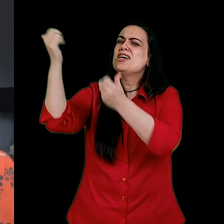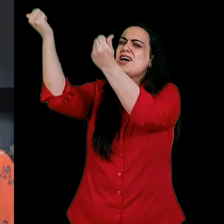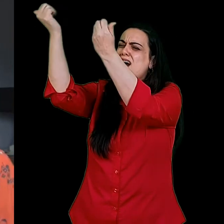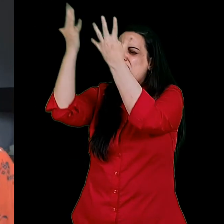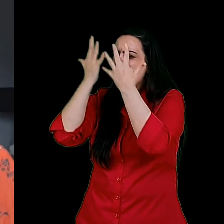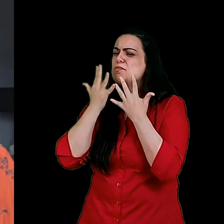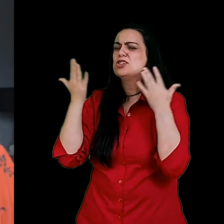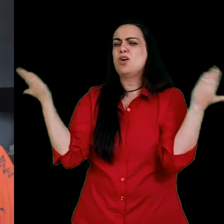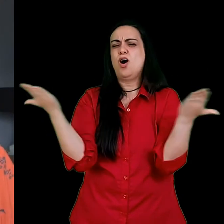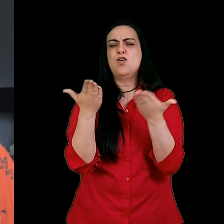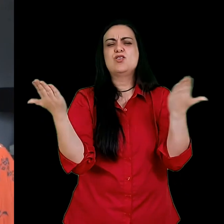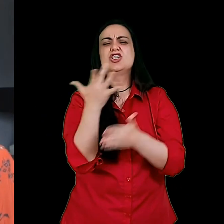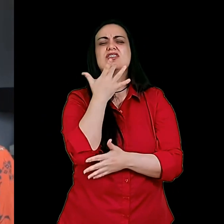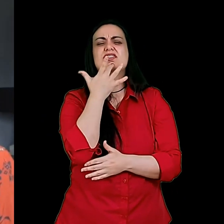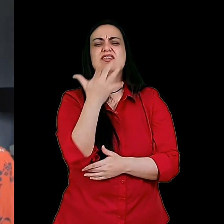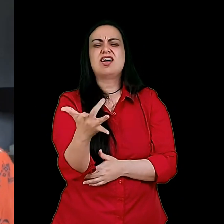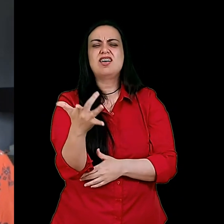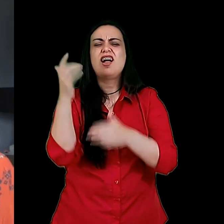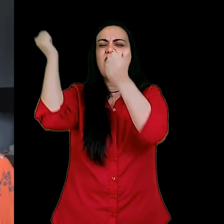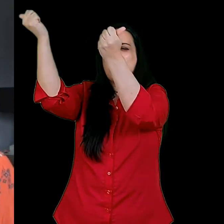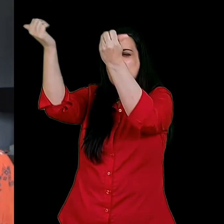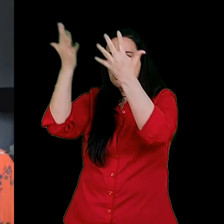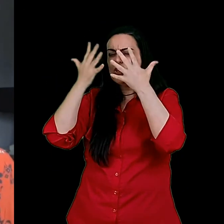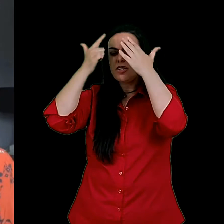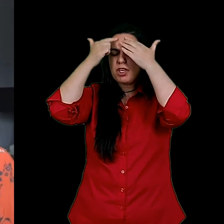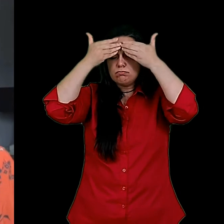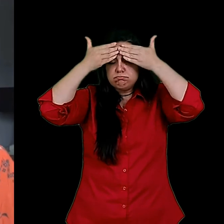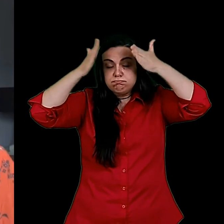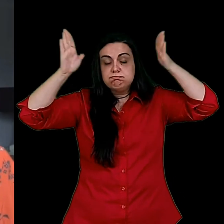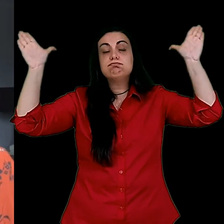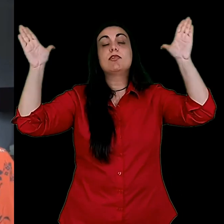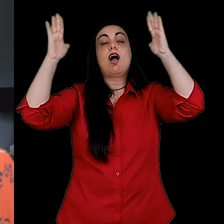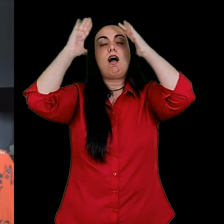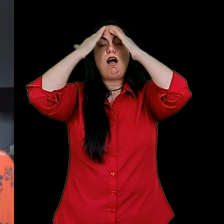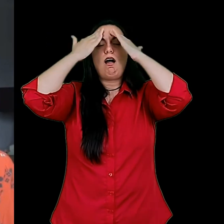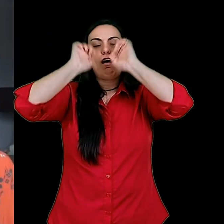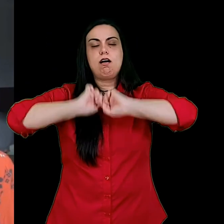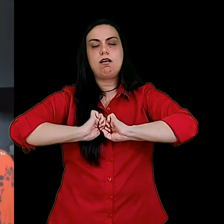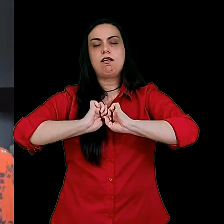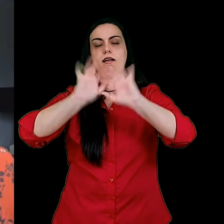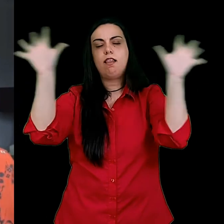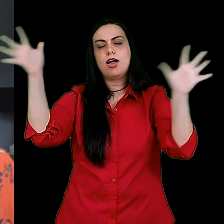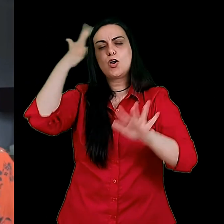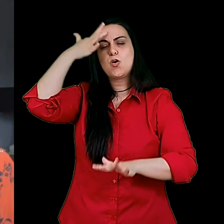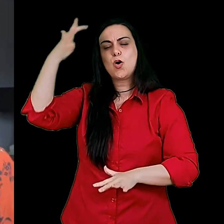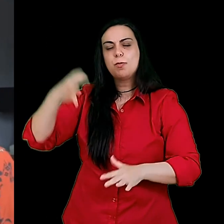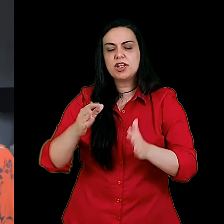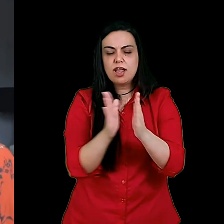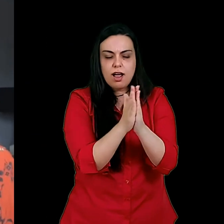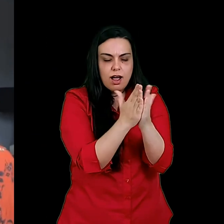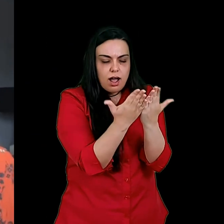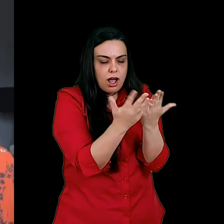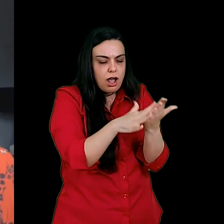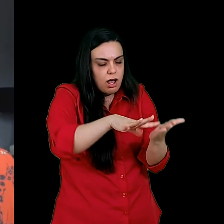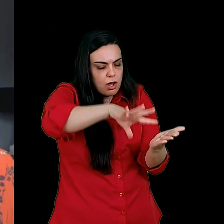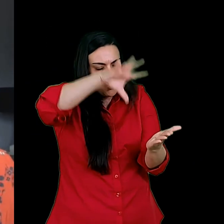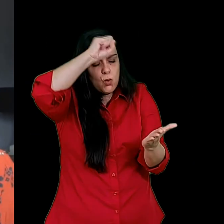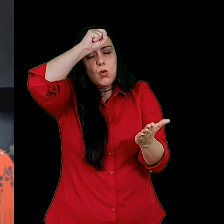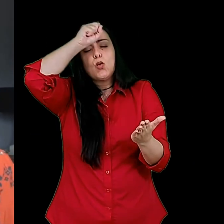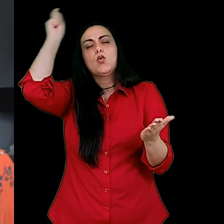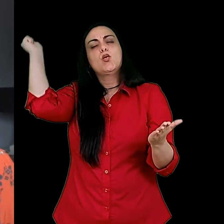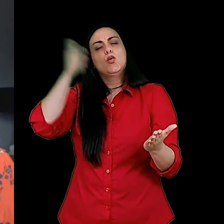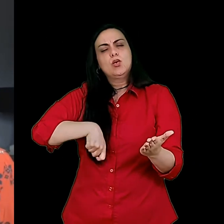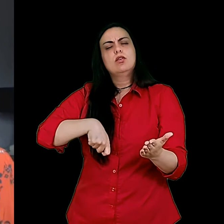nessa tarde, a bênção do entendimento, a bênção da compreensão da tua palavra. Abra diante de